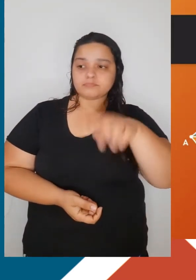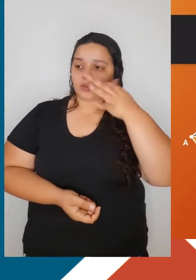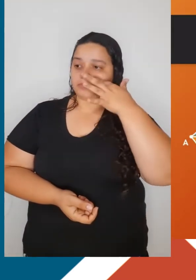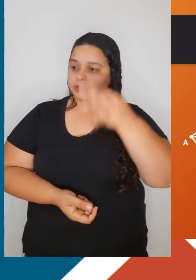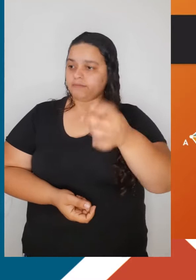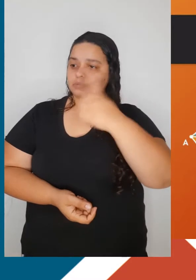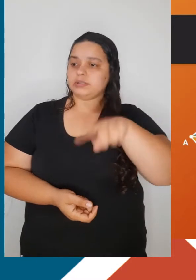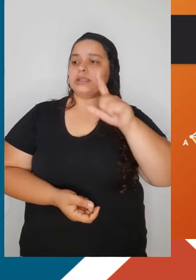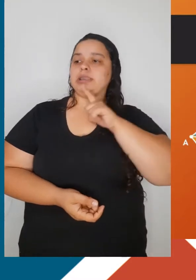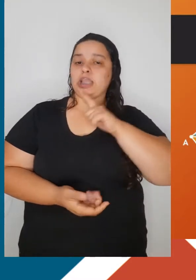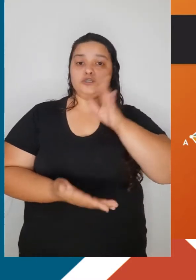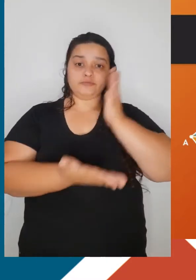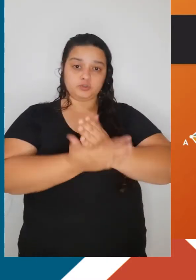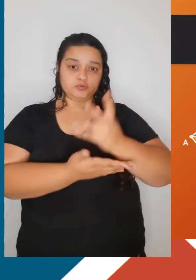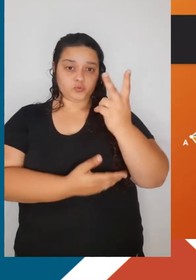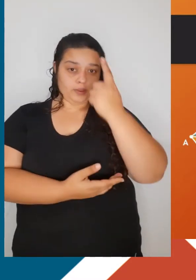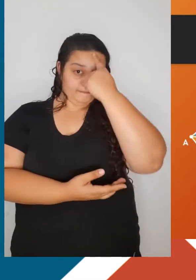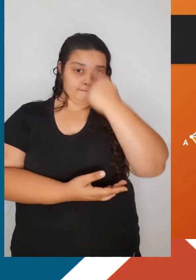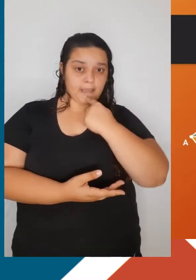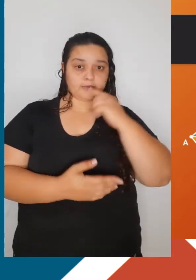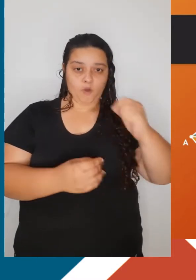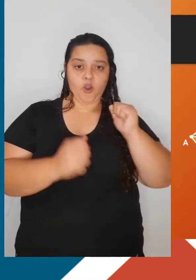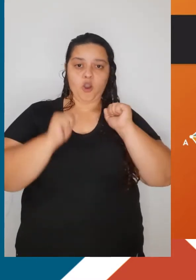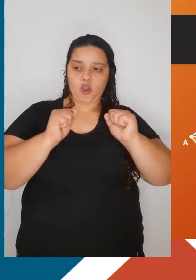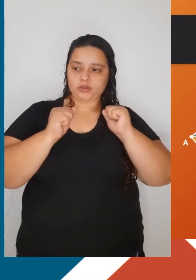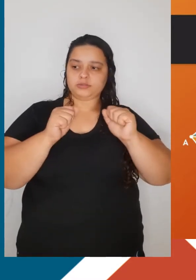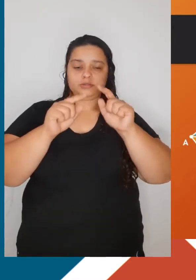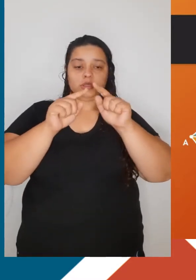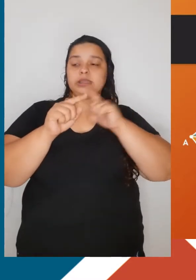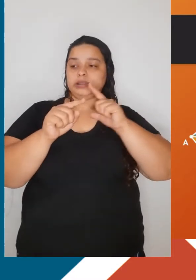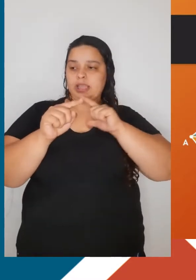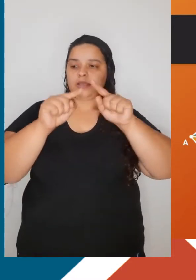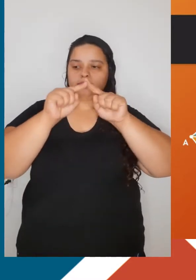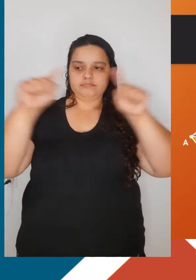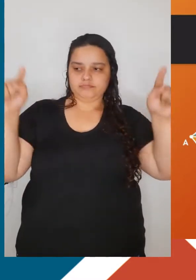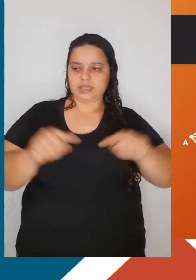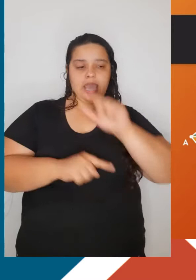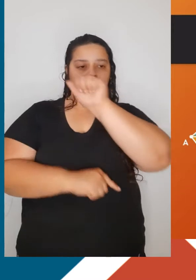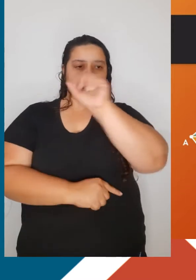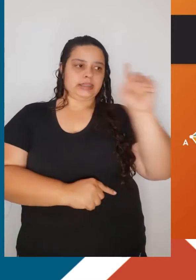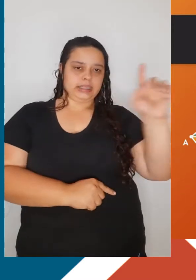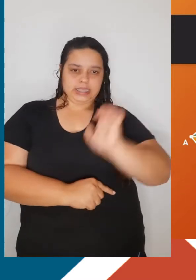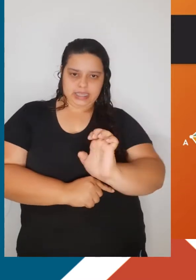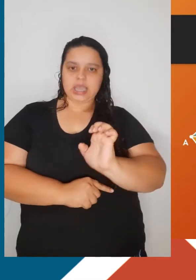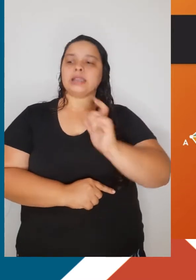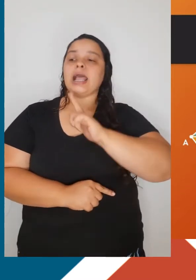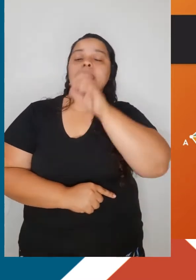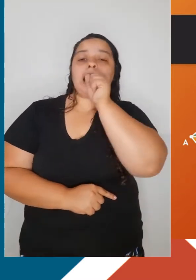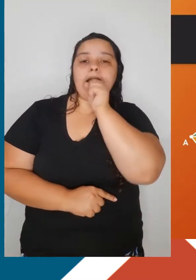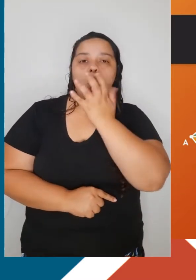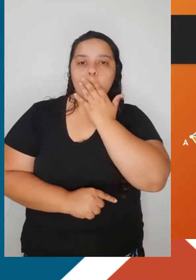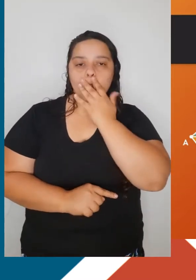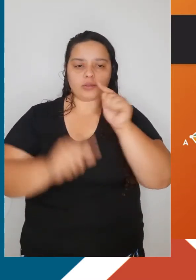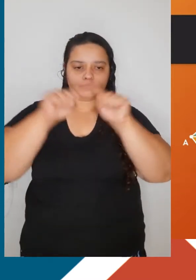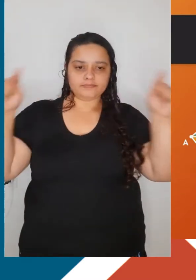Observe que nosso pentágono pode ser dividido em duas figuras, um triângulo ADE, que está representado pela área